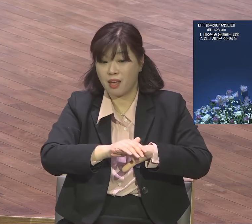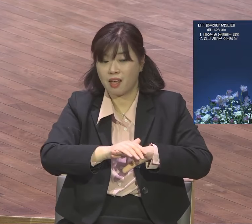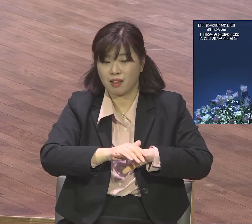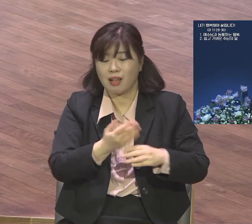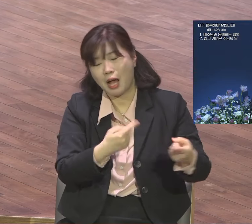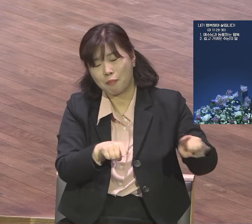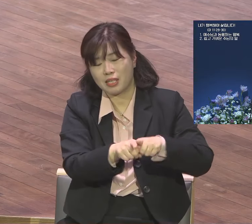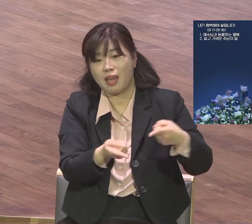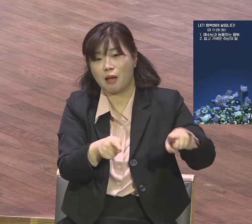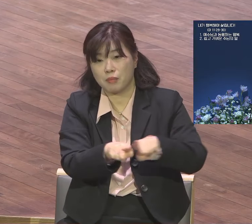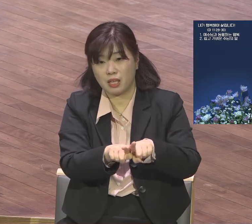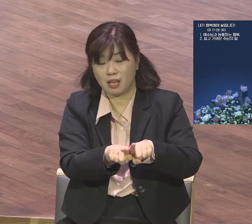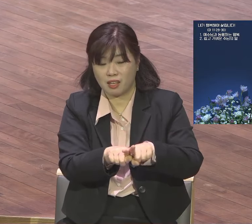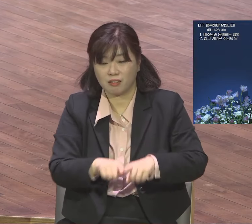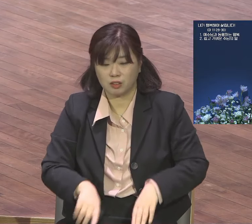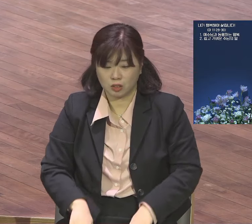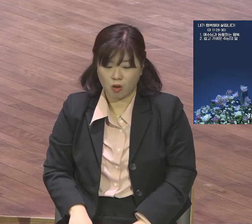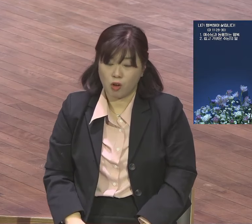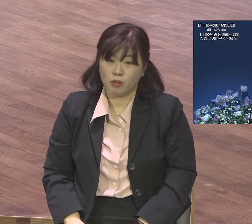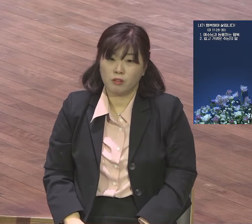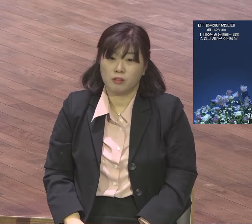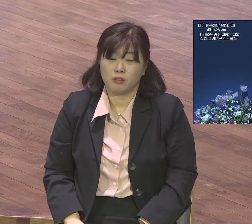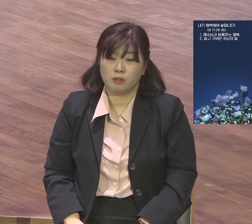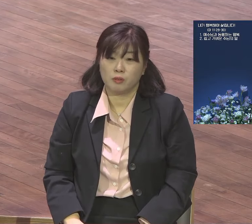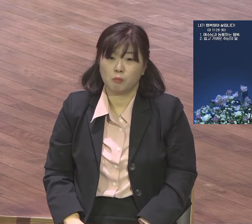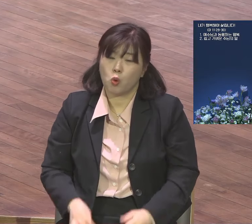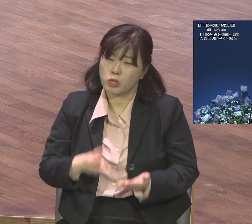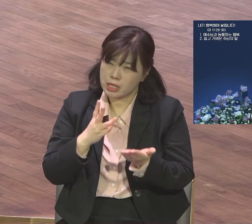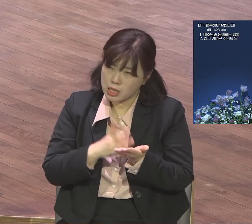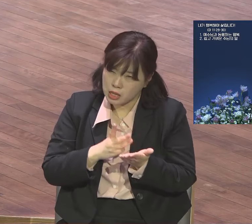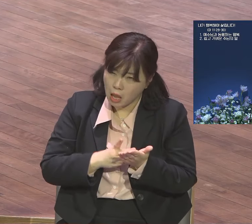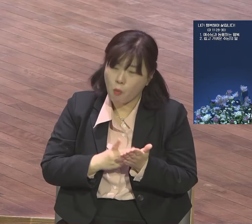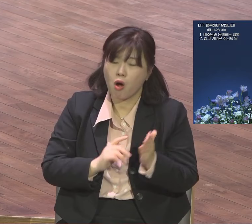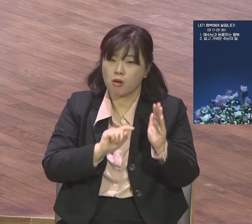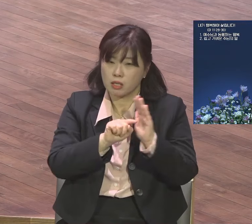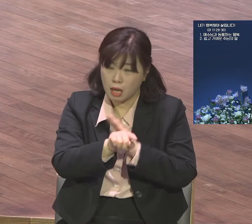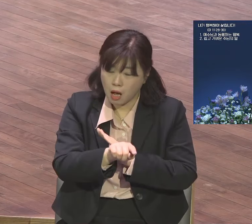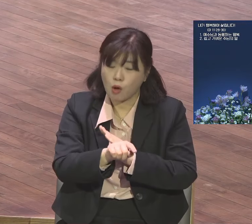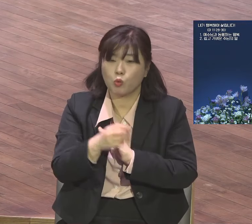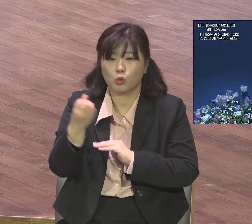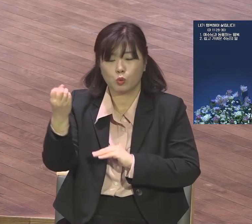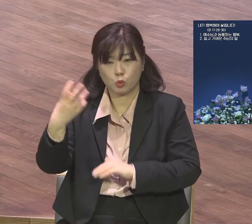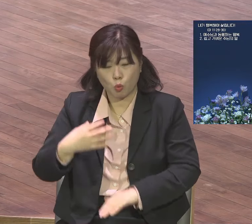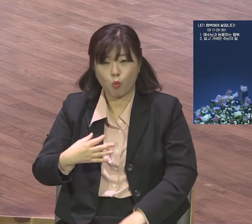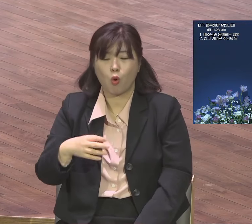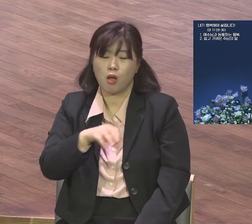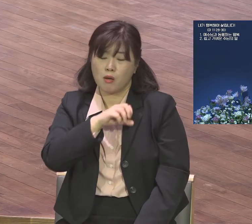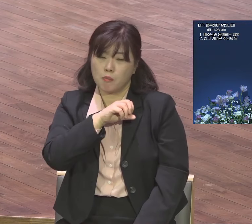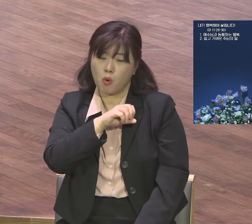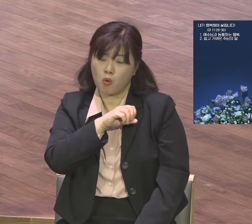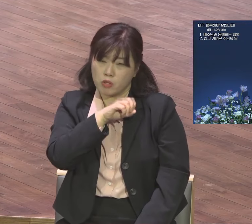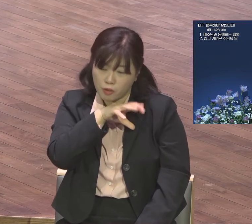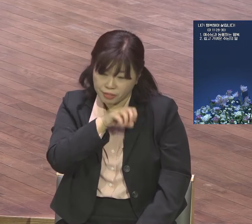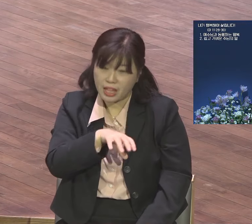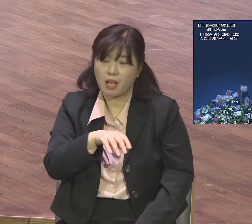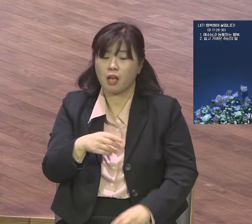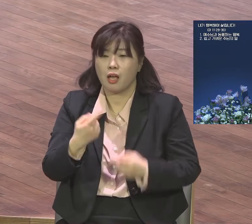지금으로 말하면 전도 캠프인데 이태원에 가기도 하고 또 연대 어학당에 가기도 하면서 전도를 했습니다. 그래서